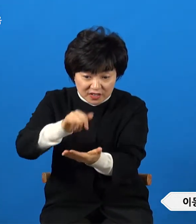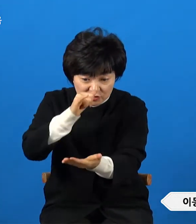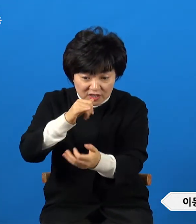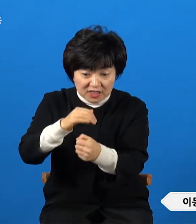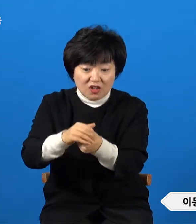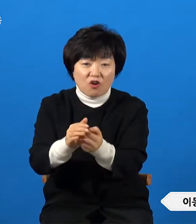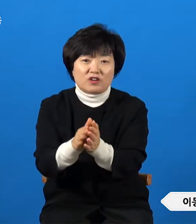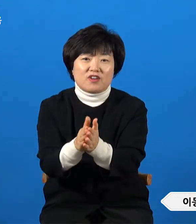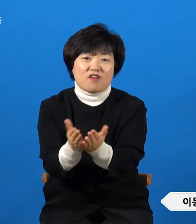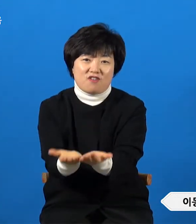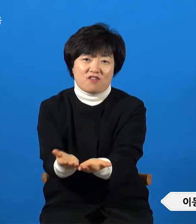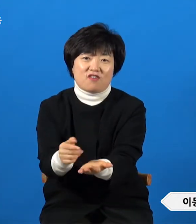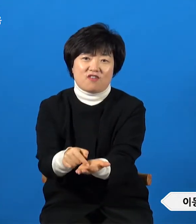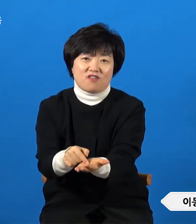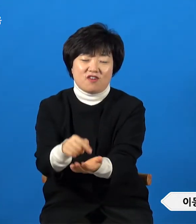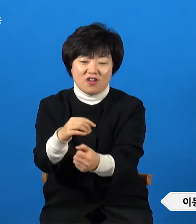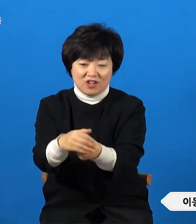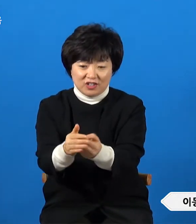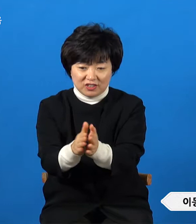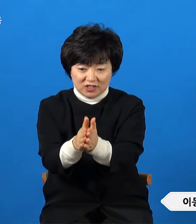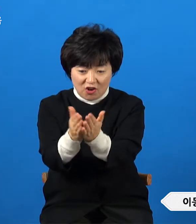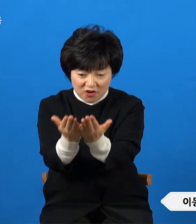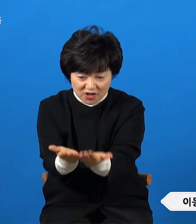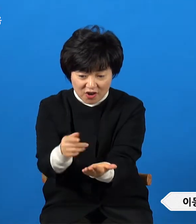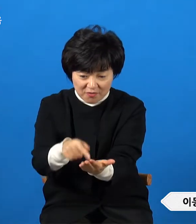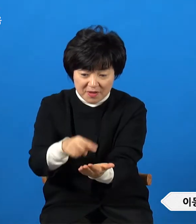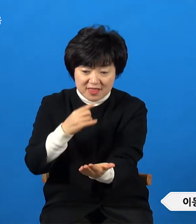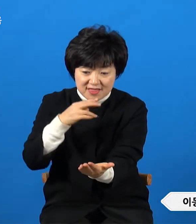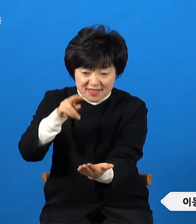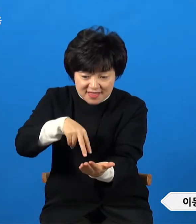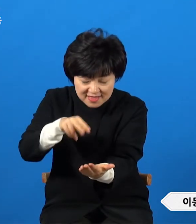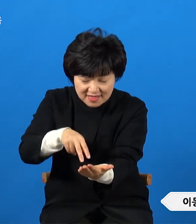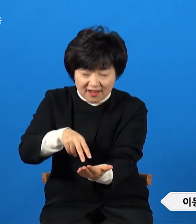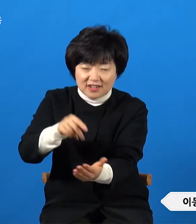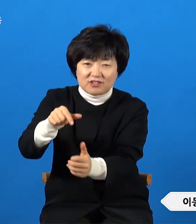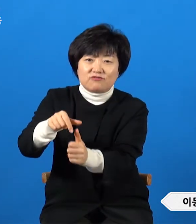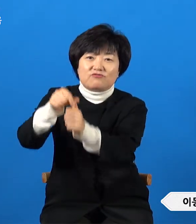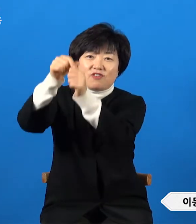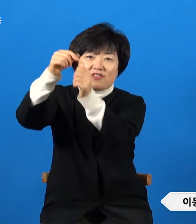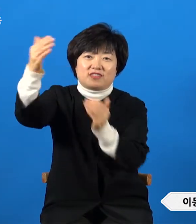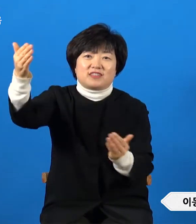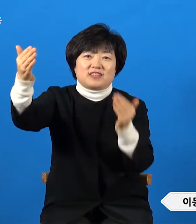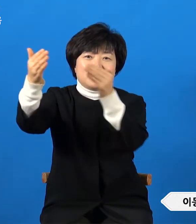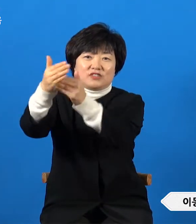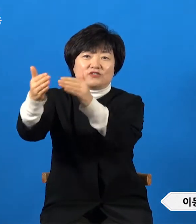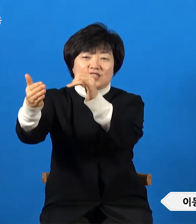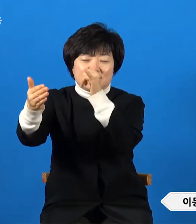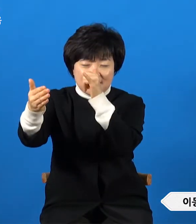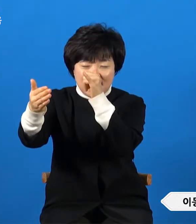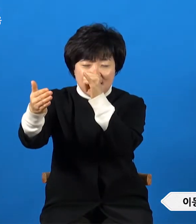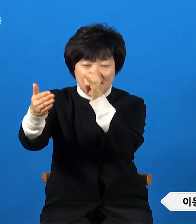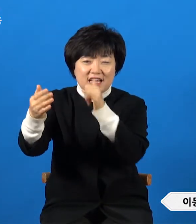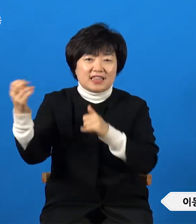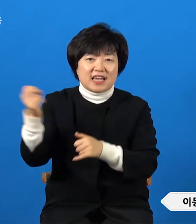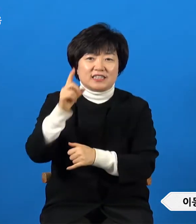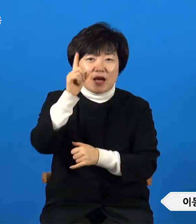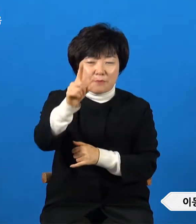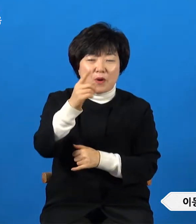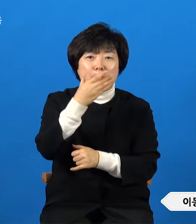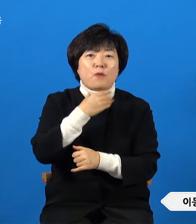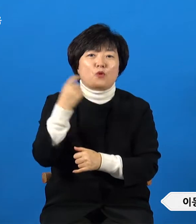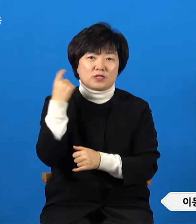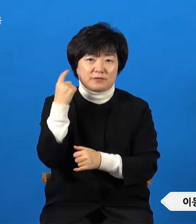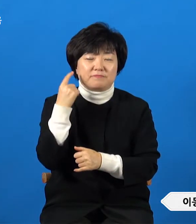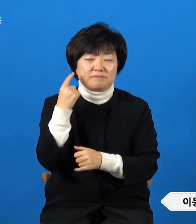지혜를 통해서만 인간은 비로소 구원에 도달할 수 있다. 바로 그 복음을 디모데에게 다시 한번 전하고 있는